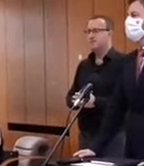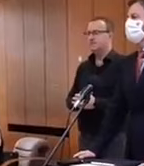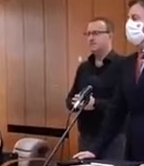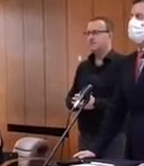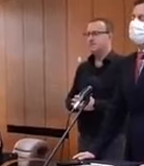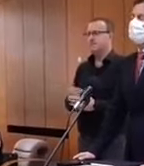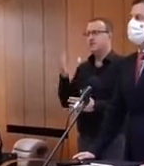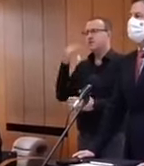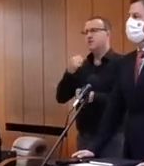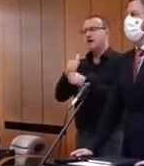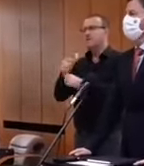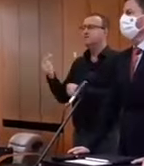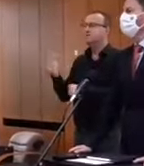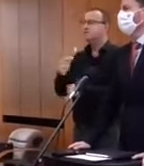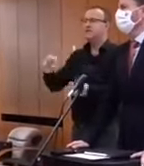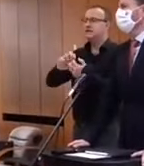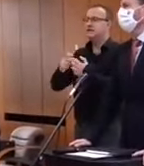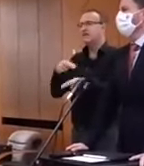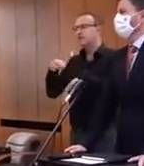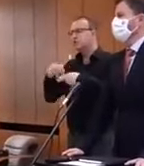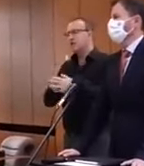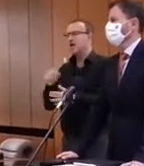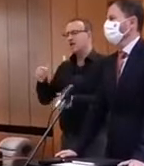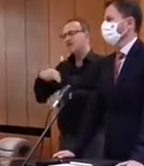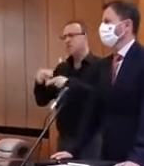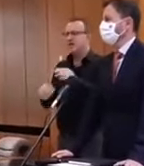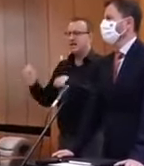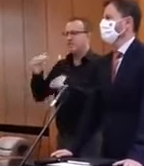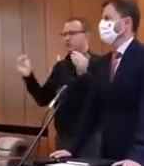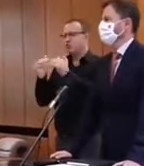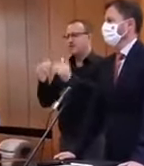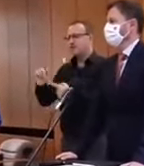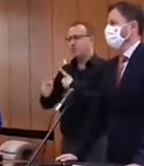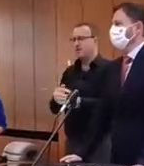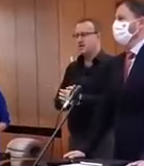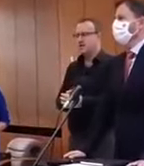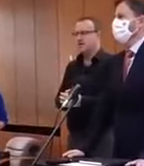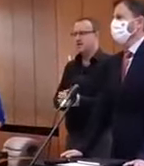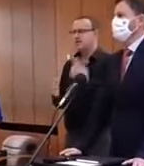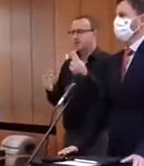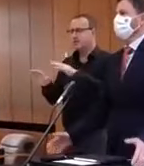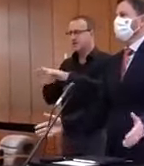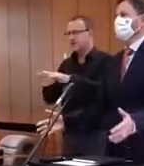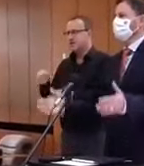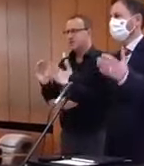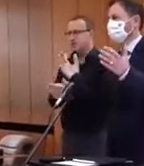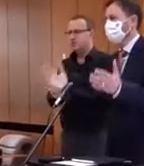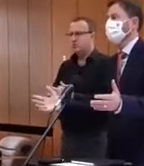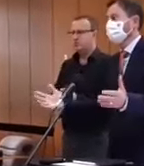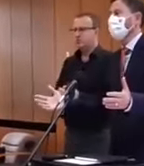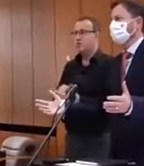ste potrebujete. Tak už som povedal, že je to o diskusii na tej najvyššej úrovni politickej, pretože samozrejme ministri